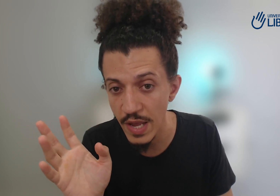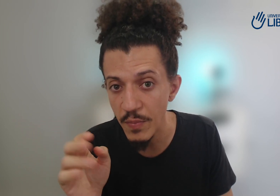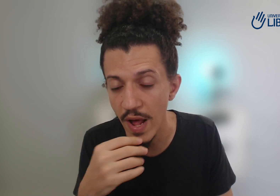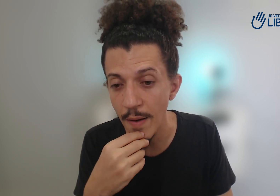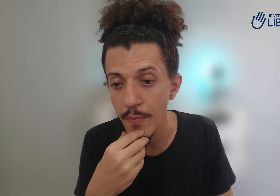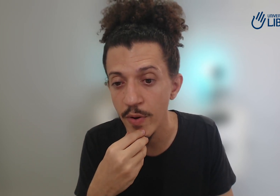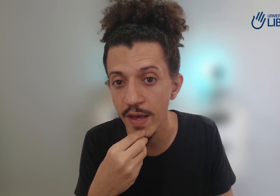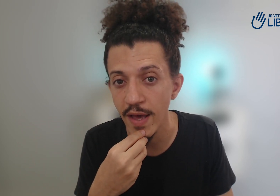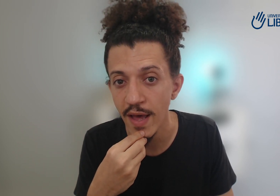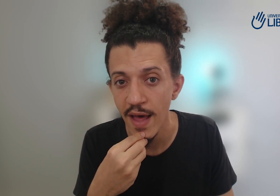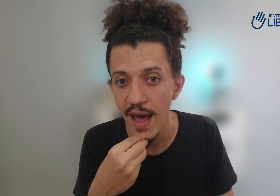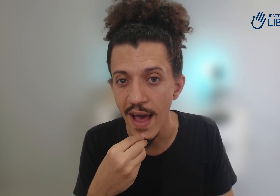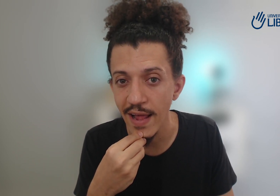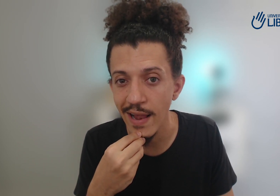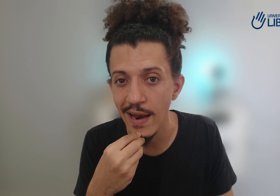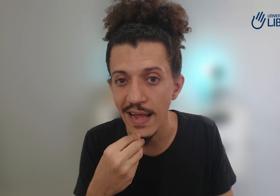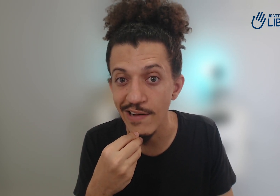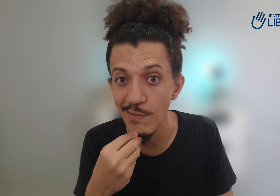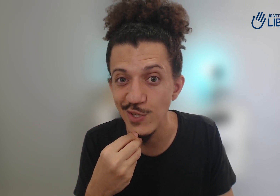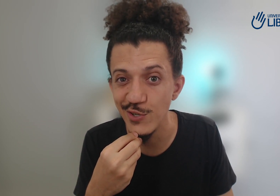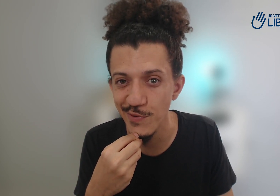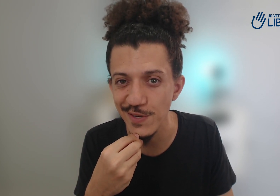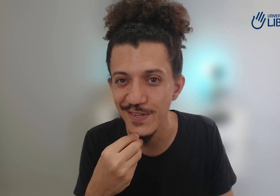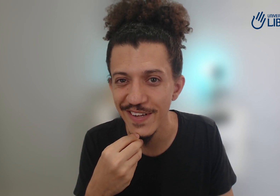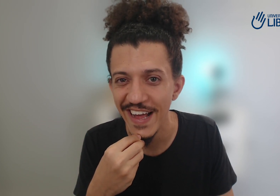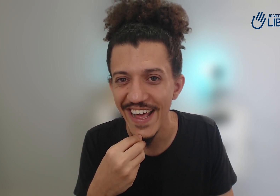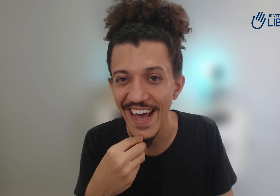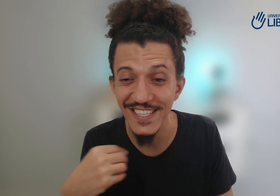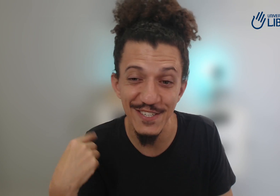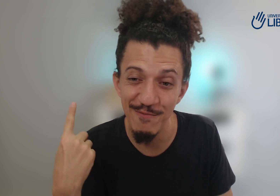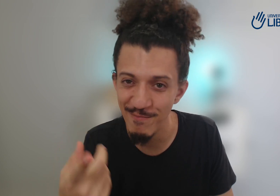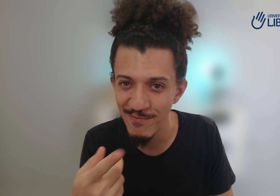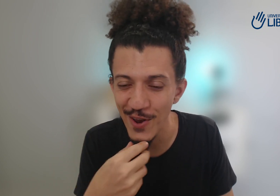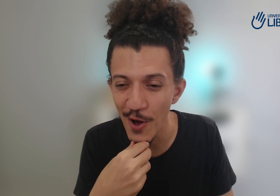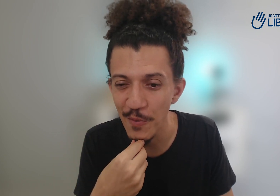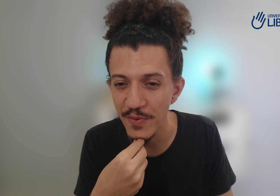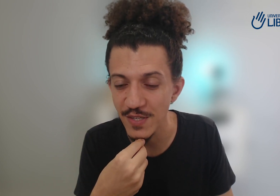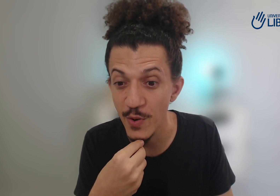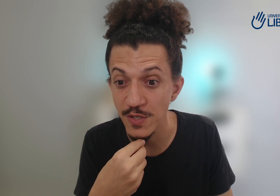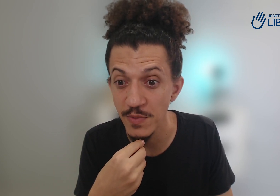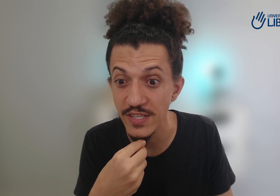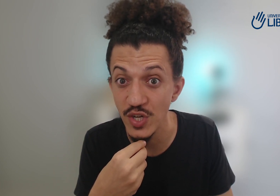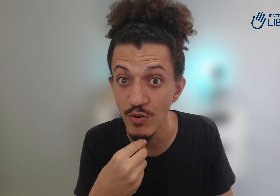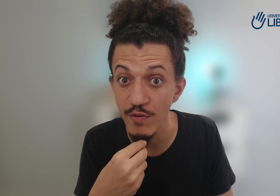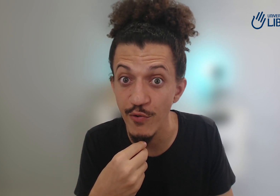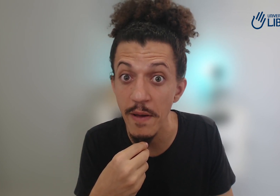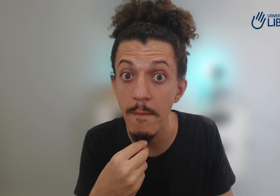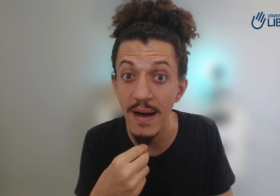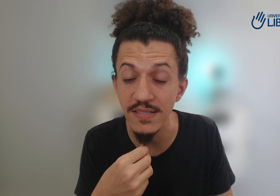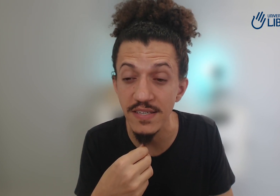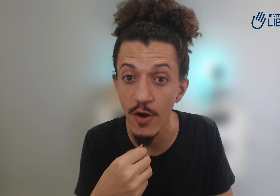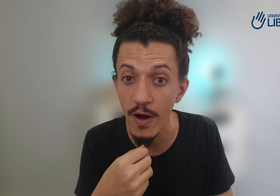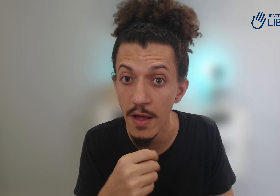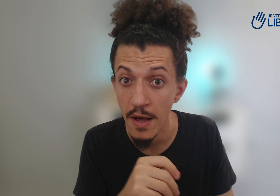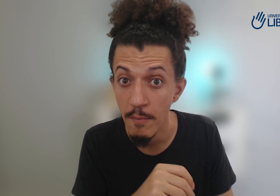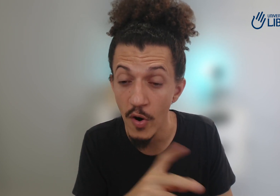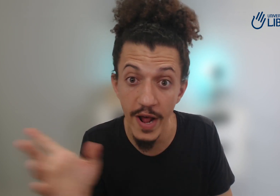tempo lá, porque lá estava muito chuvoso, e aí a gente foi logo para o nosso próximo destino, que foi Maceió. Moramos